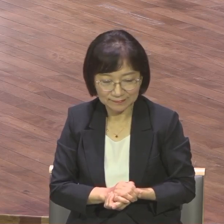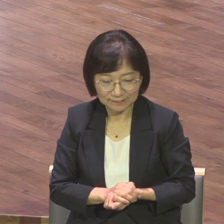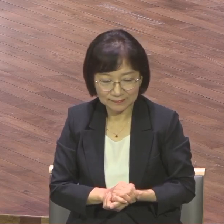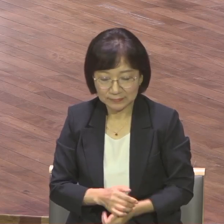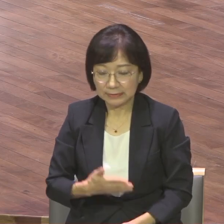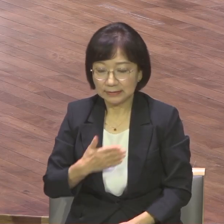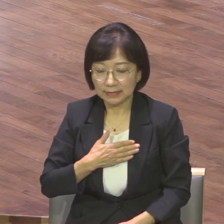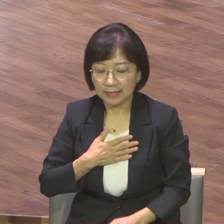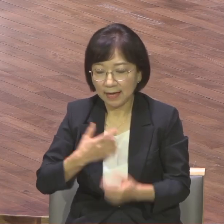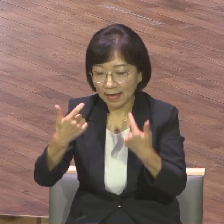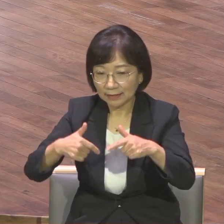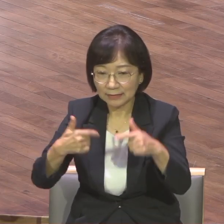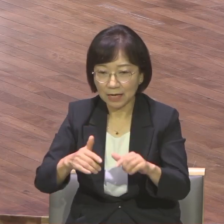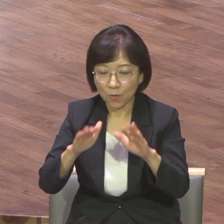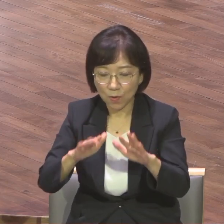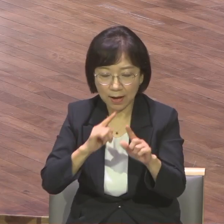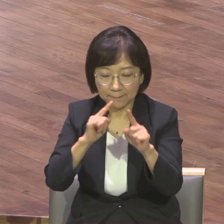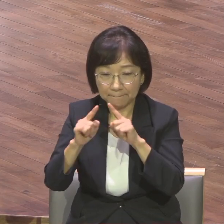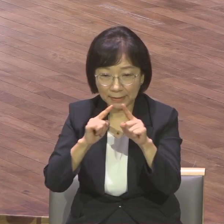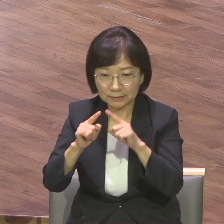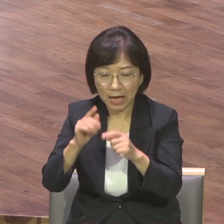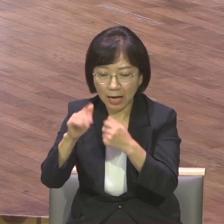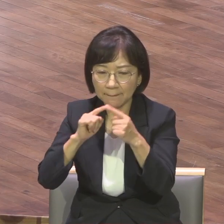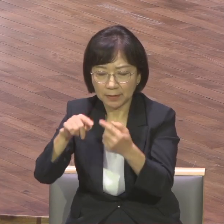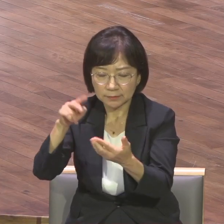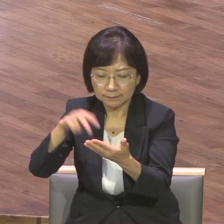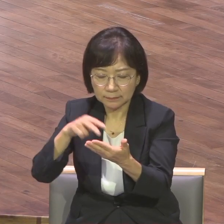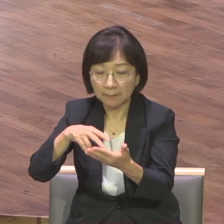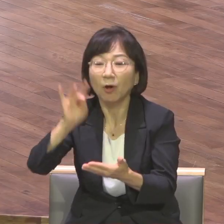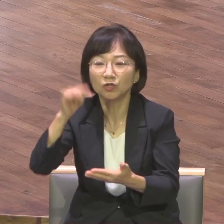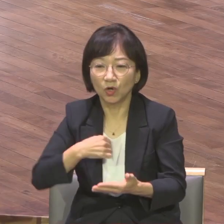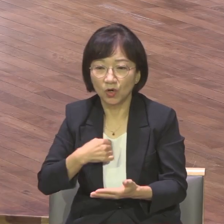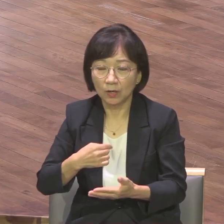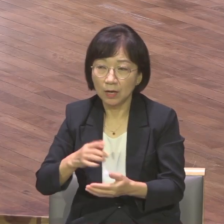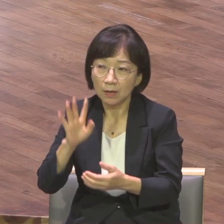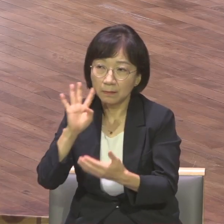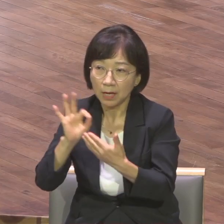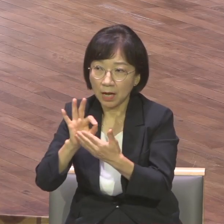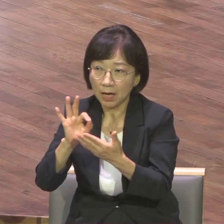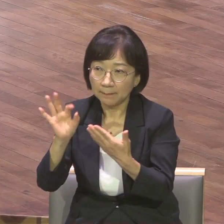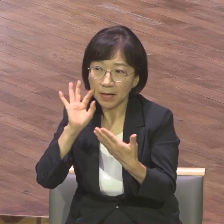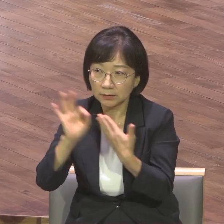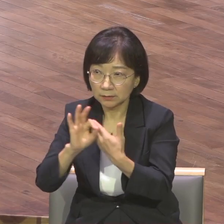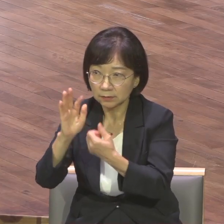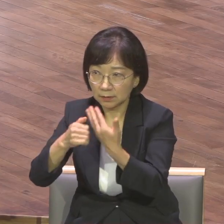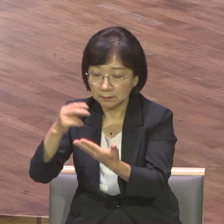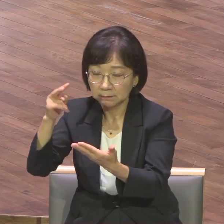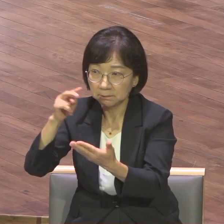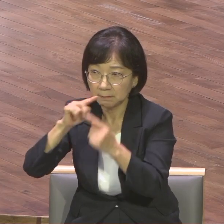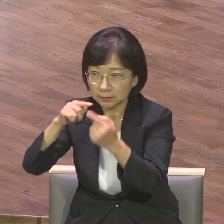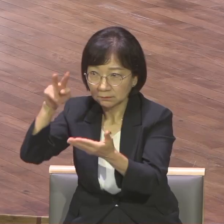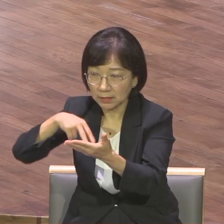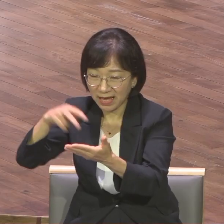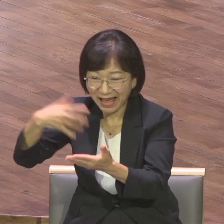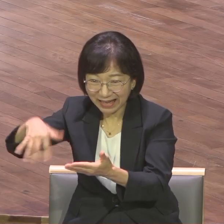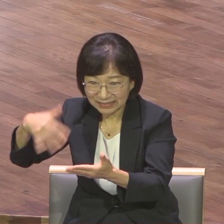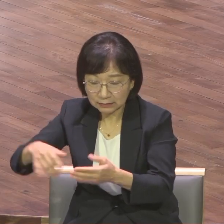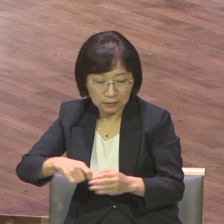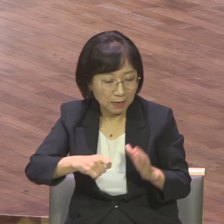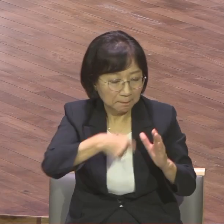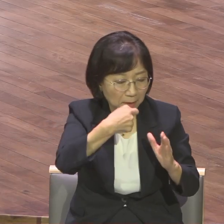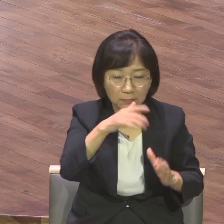오늘의 말씀을 묵상 안 하면 밥도 안 먹는다고. 사람 만나기 전에 말씀, 하나님 말씀부터 먼저, 그리고 그 말씀 잡고